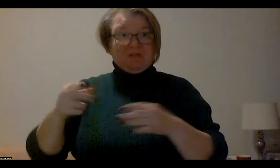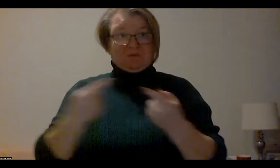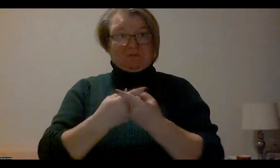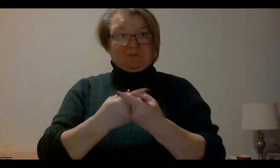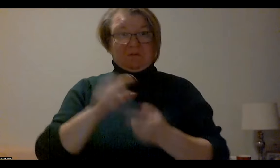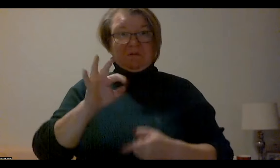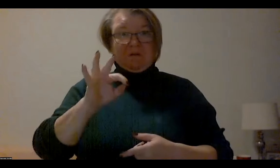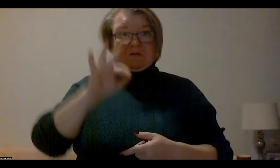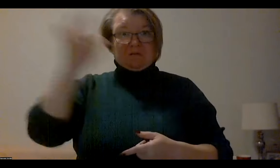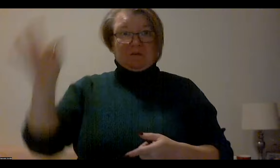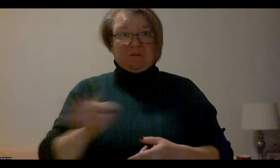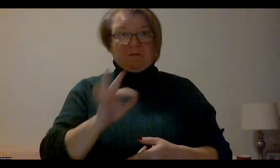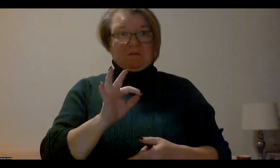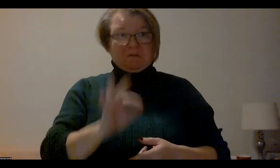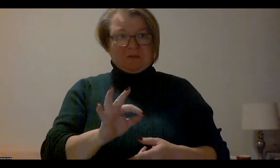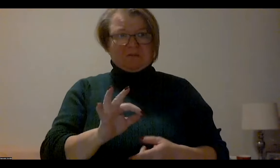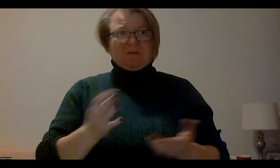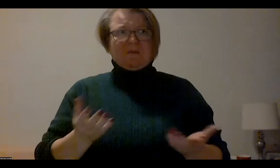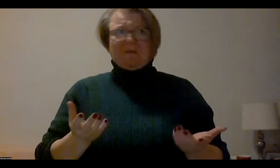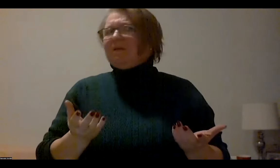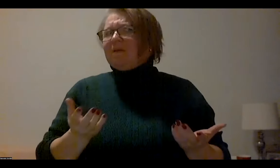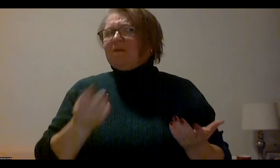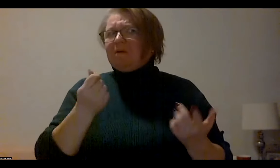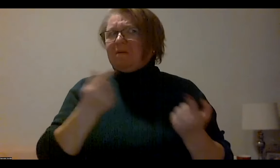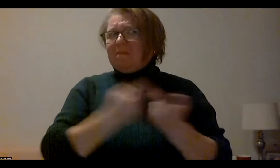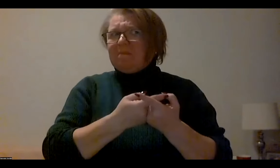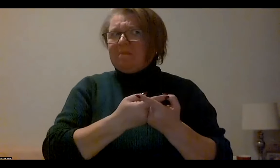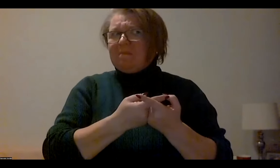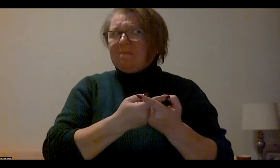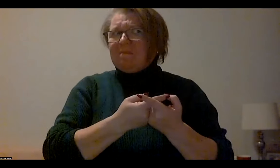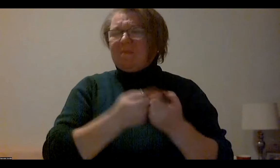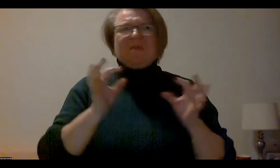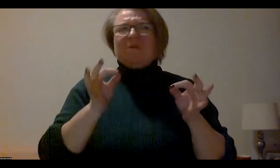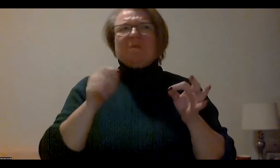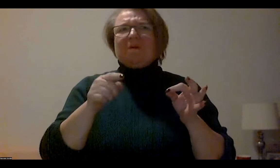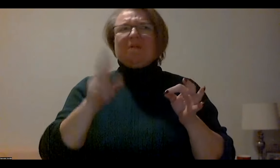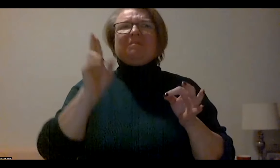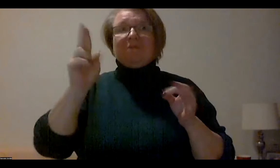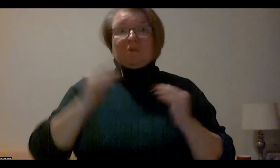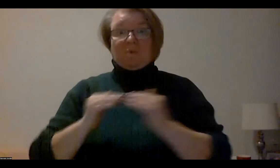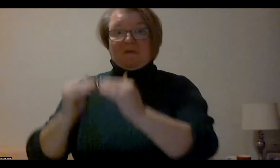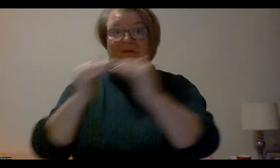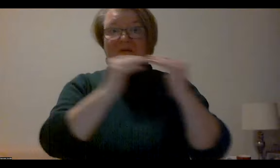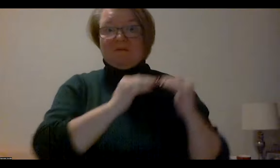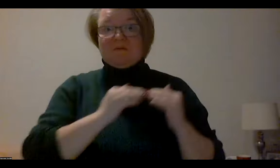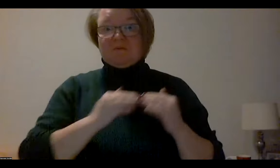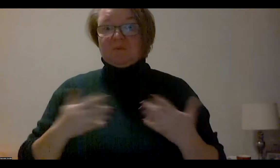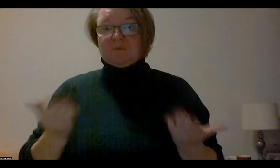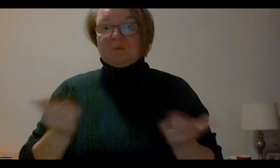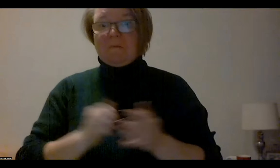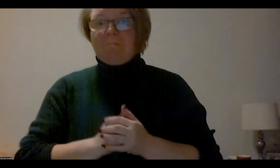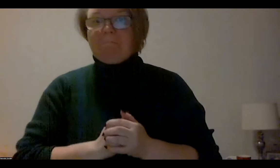totta kai on meidän tavoite, mutta se, että jos meillä on vain 8-20 auki, niin tämähän lyö sitä yhdenvertaisuus-